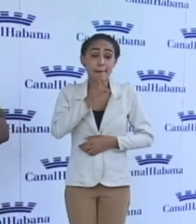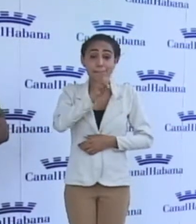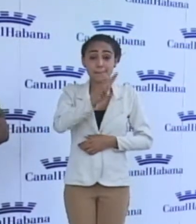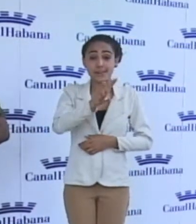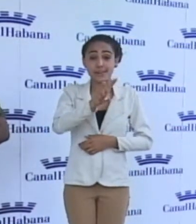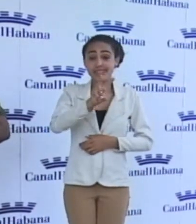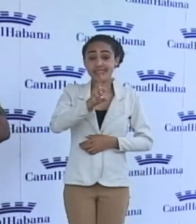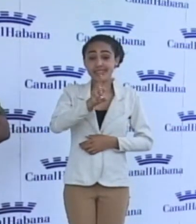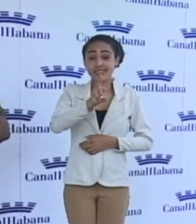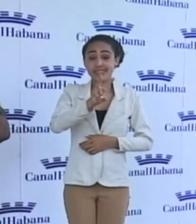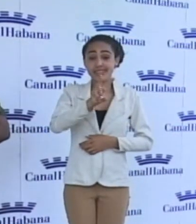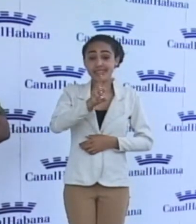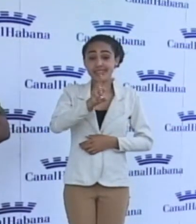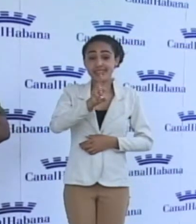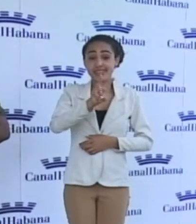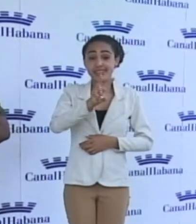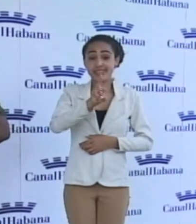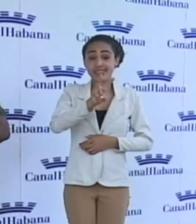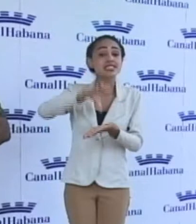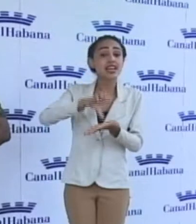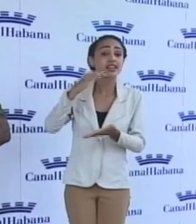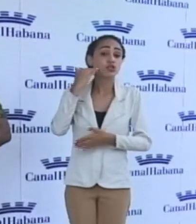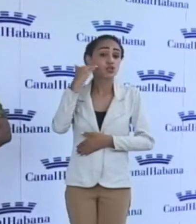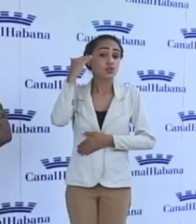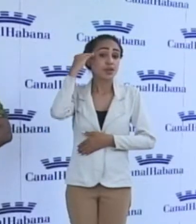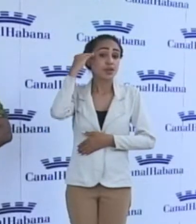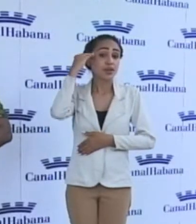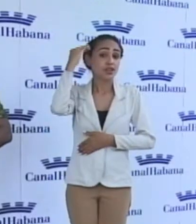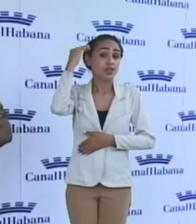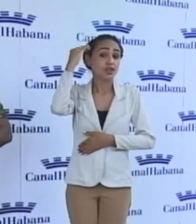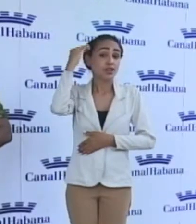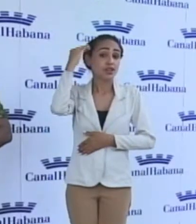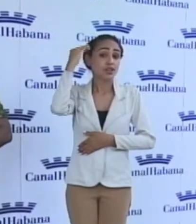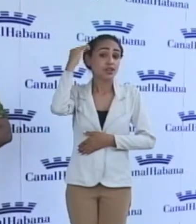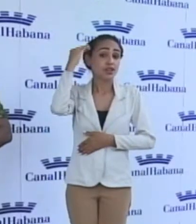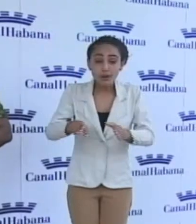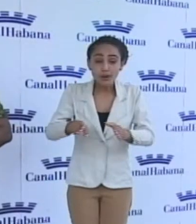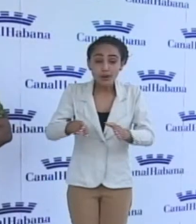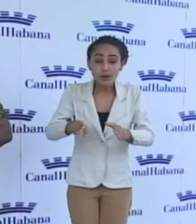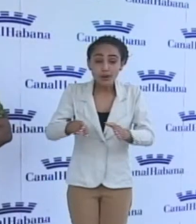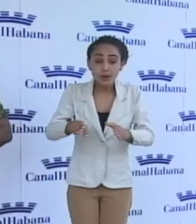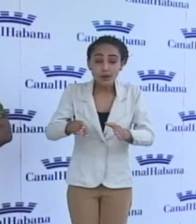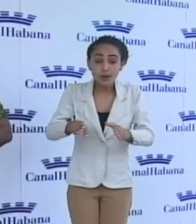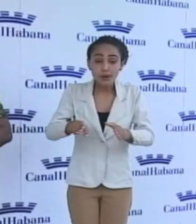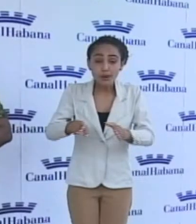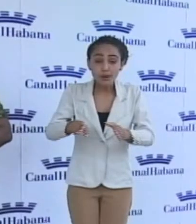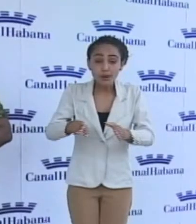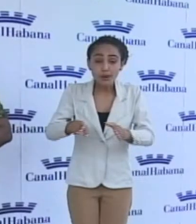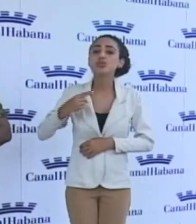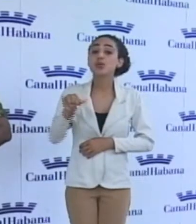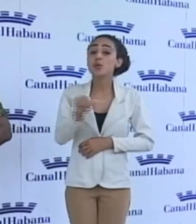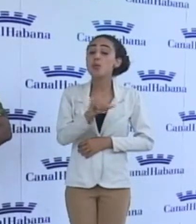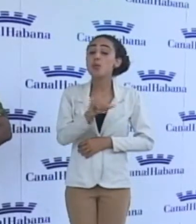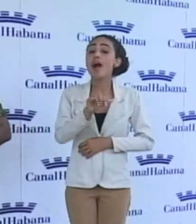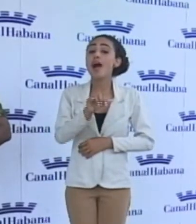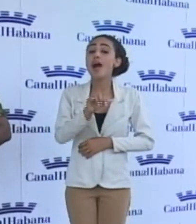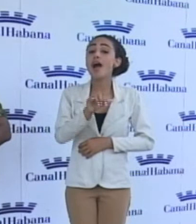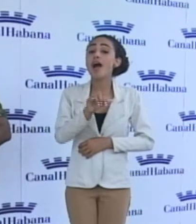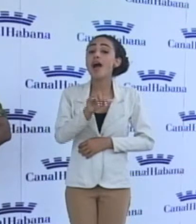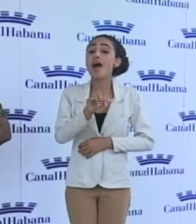aniversario la inauguración del Centro de Superación y Desarrollo de la Persona Sorda, celebramos el día 25 el Día del Intérprete de Lengua